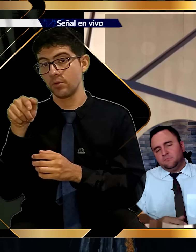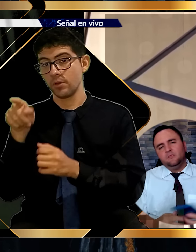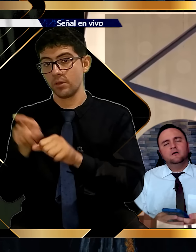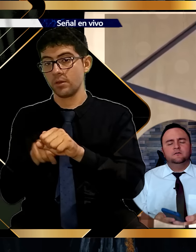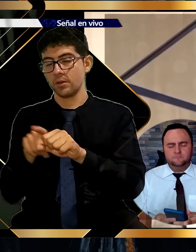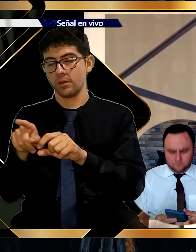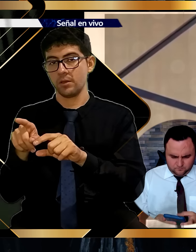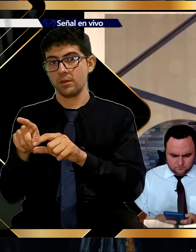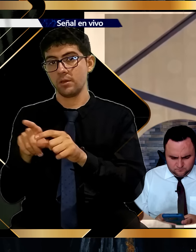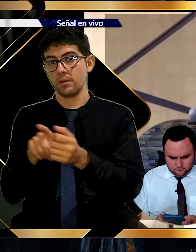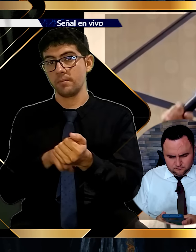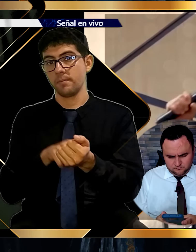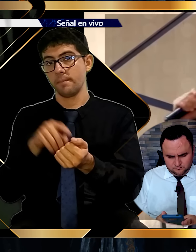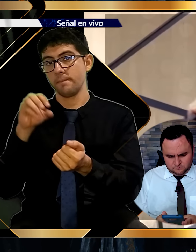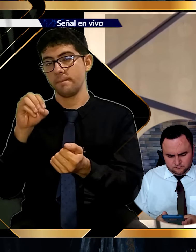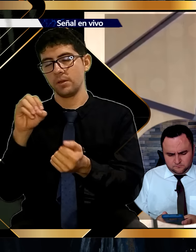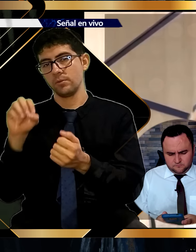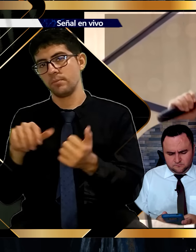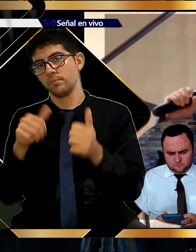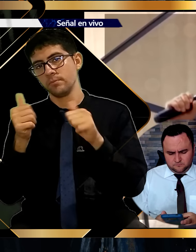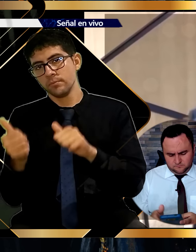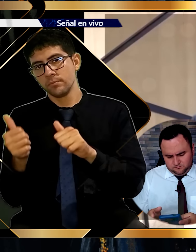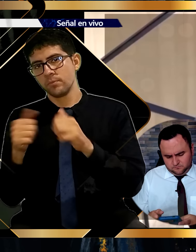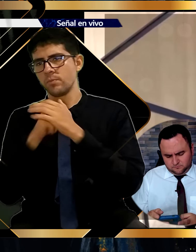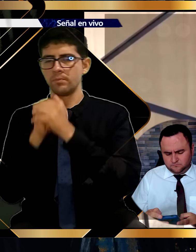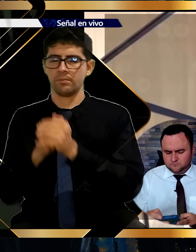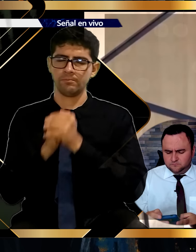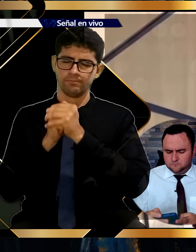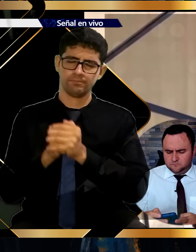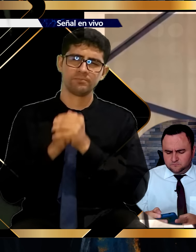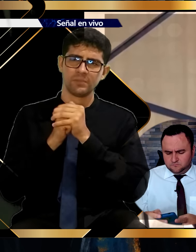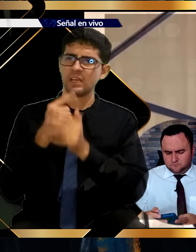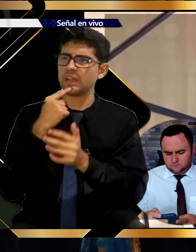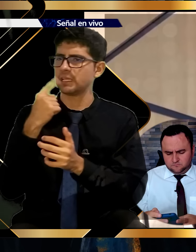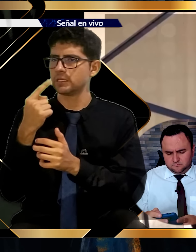oraban. No sé por qué oraban.